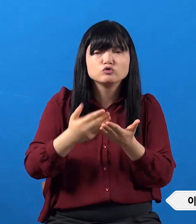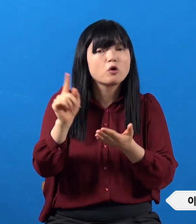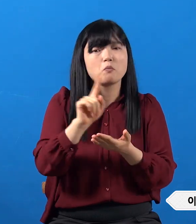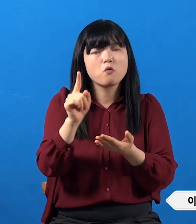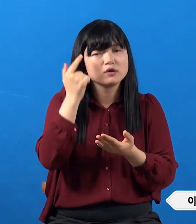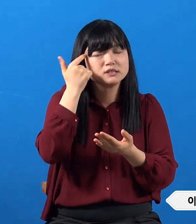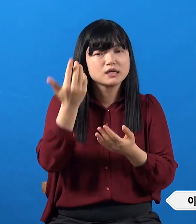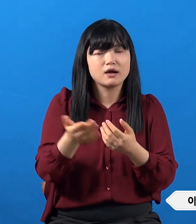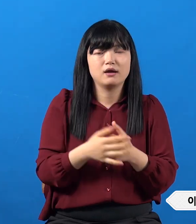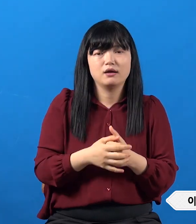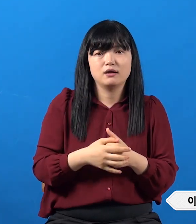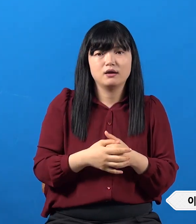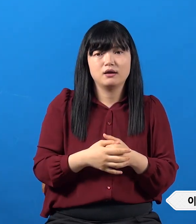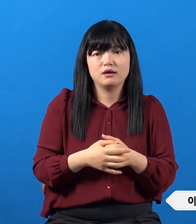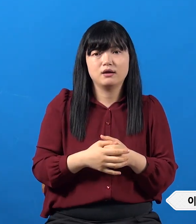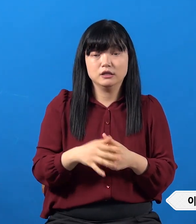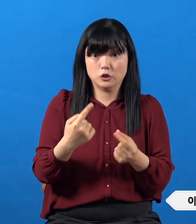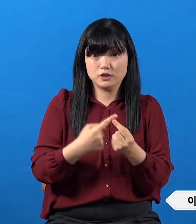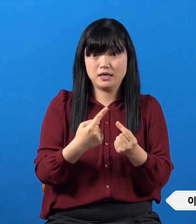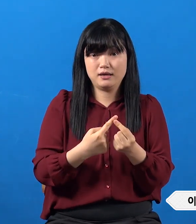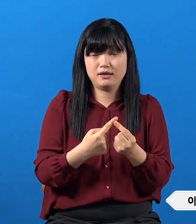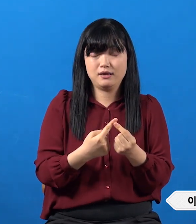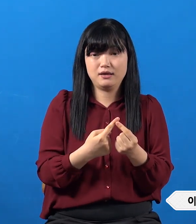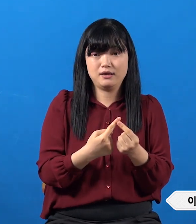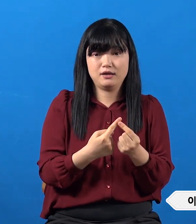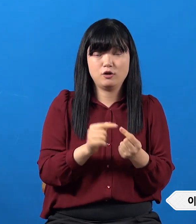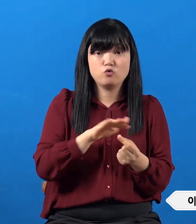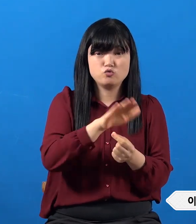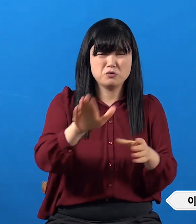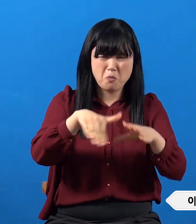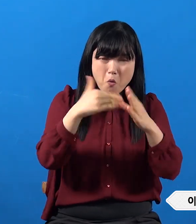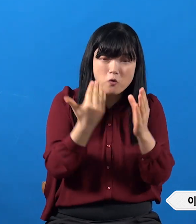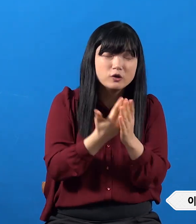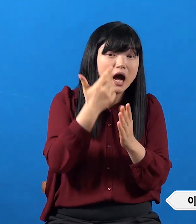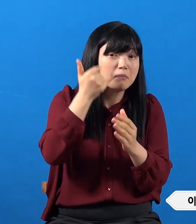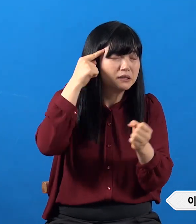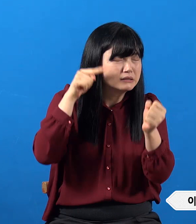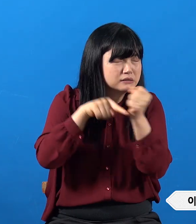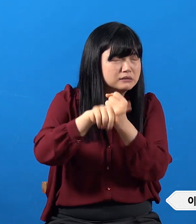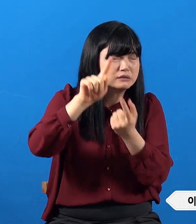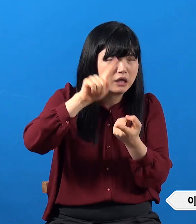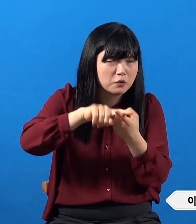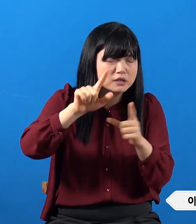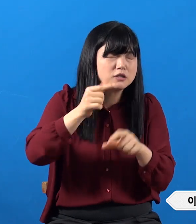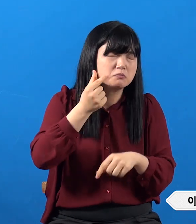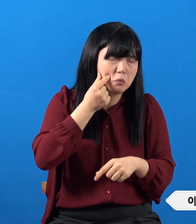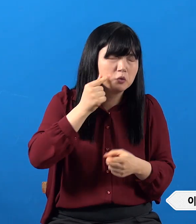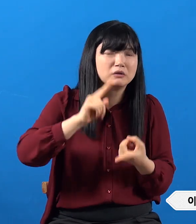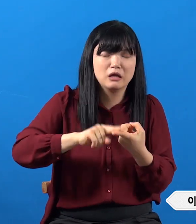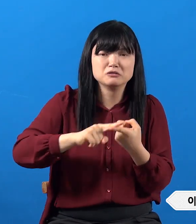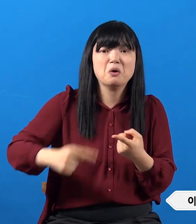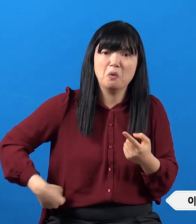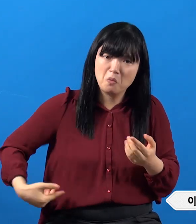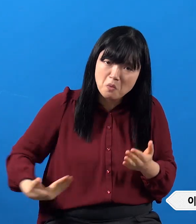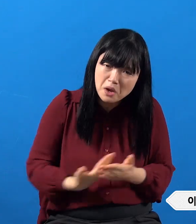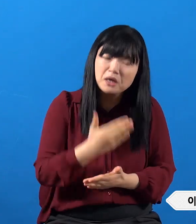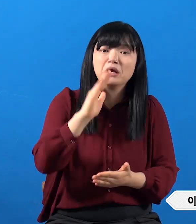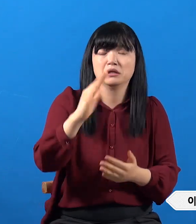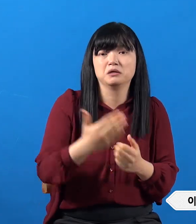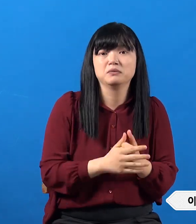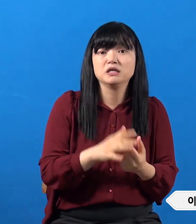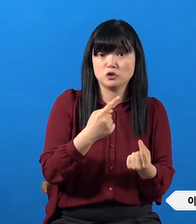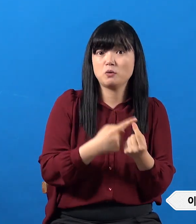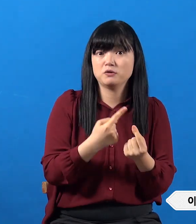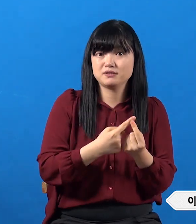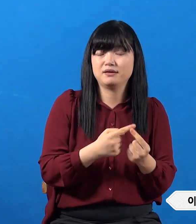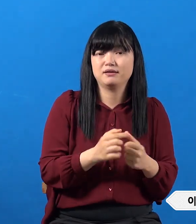레슨은 도대체 무엇일까요? 첫째로 우리 모두 아버지의 뜻대로 살지 못한 것을 회개해야 한다.